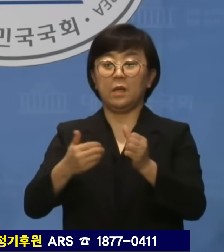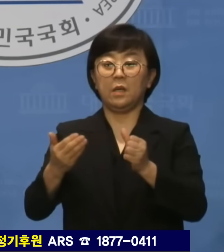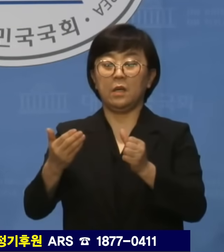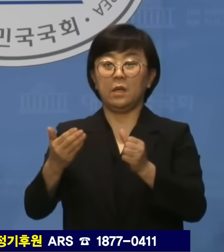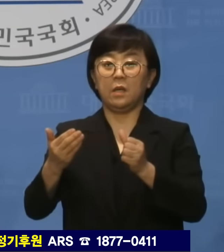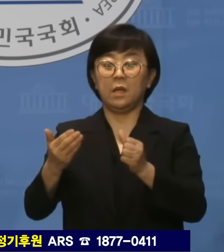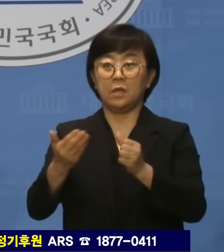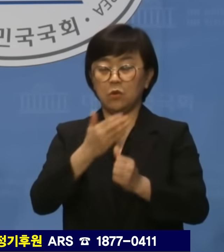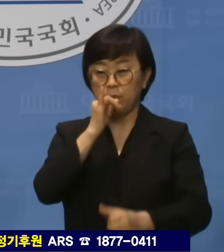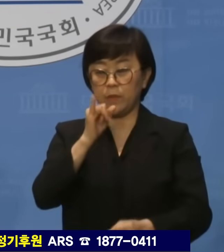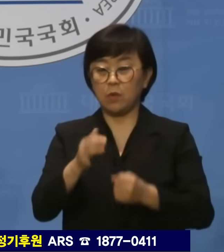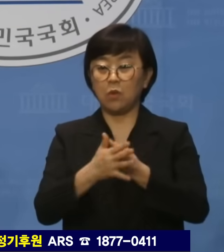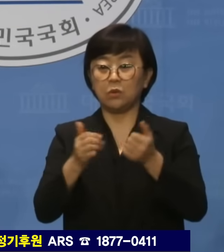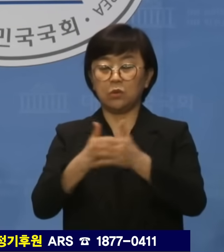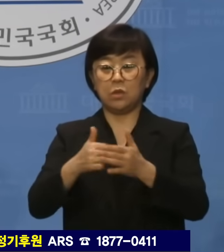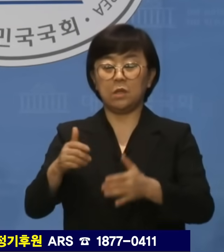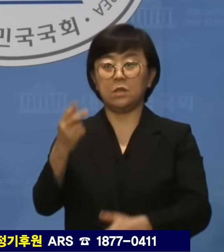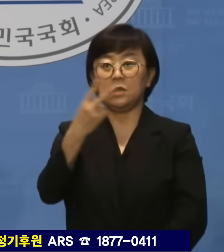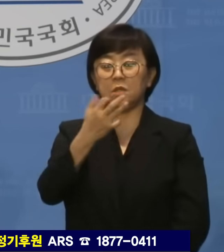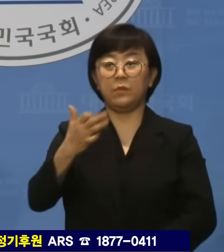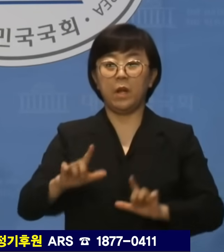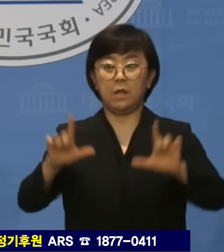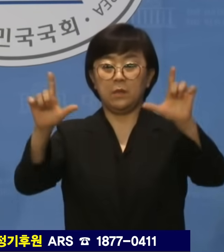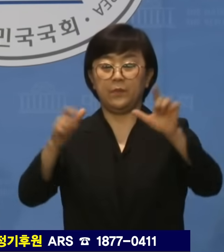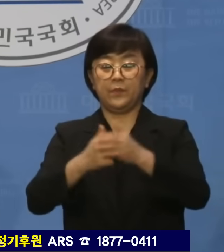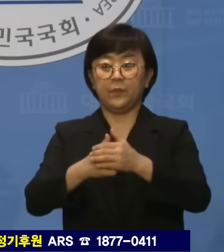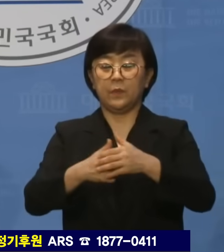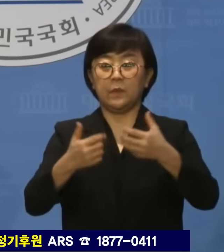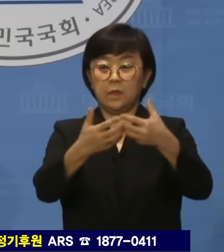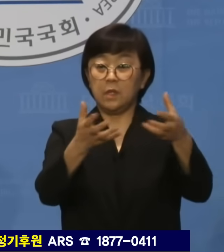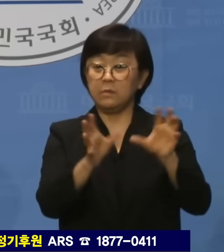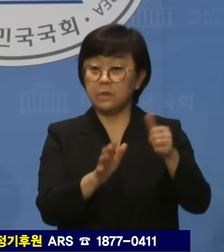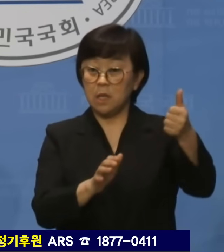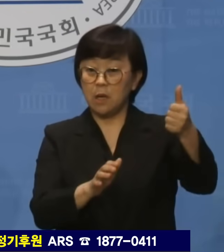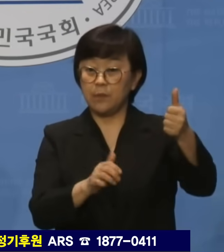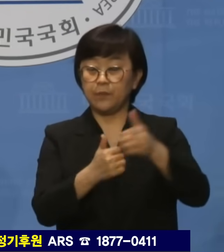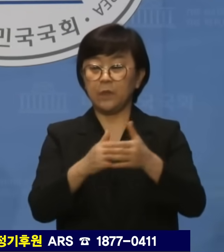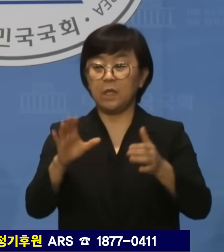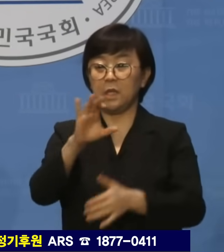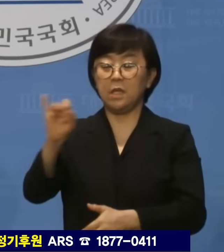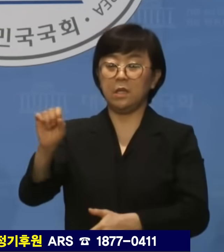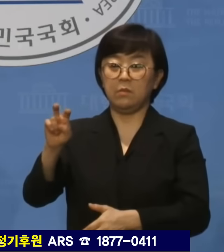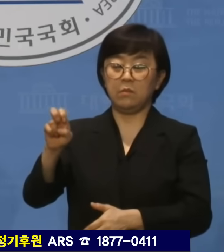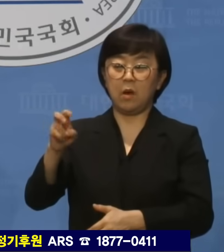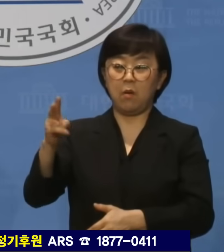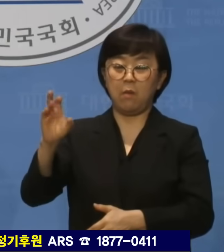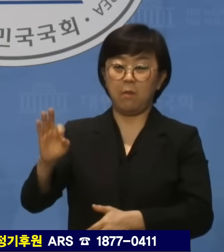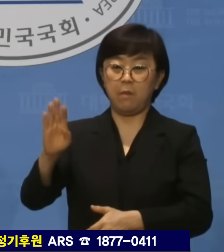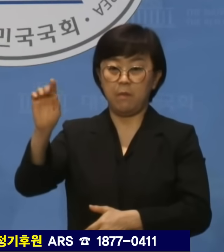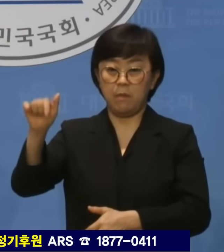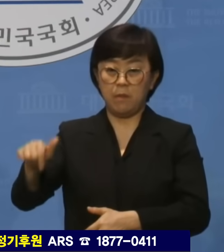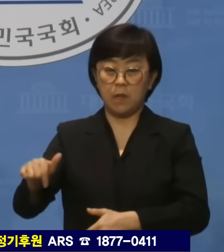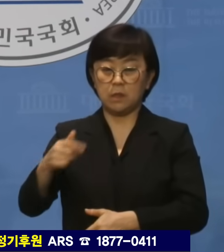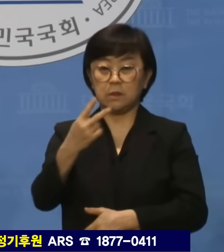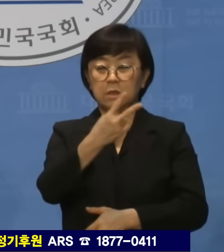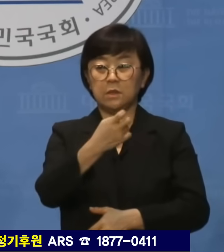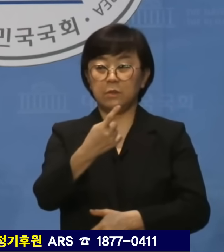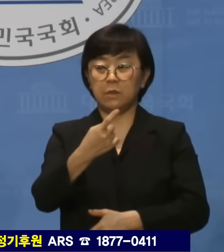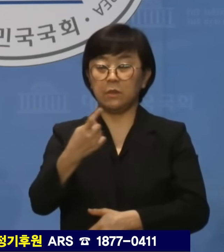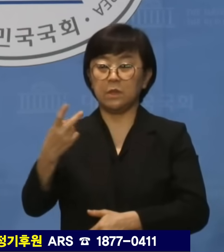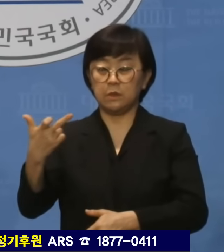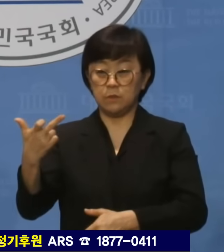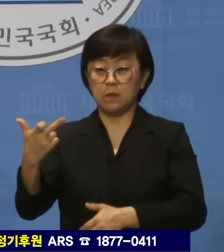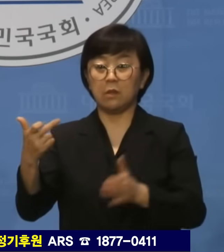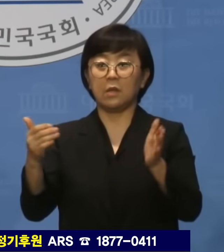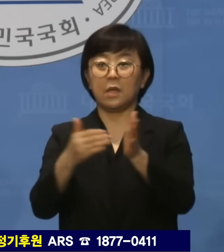바 있습니다. 또 2018년 방심위 모 팀장은 이명박 박근혜 정부 시절이었던 2011년부터